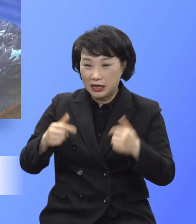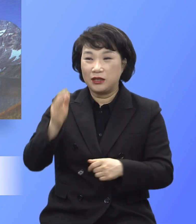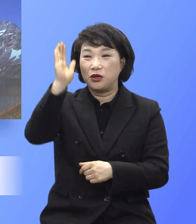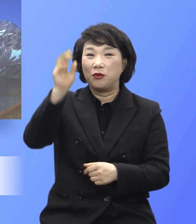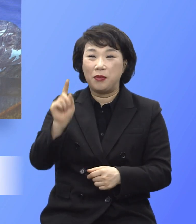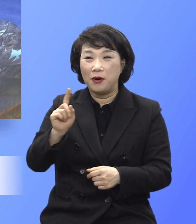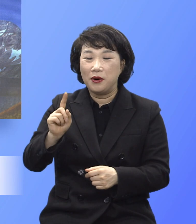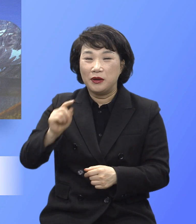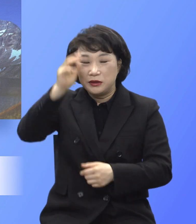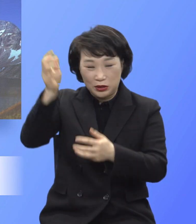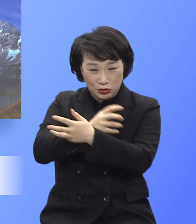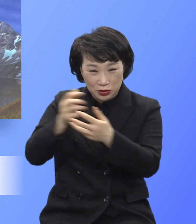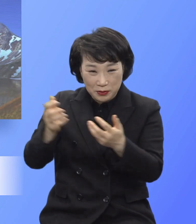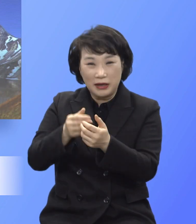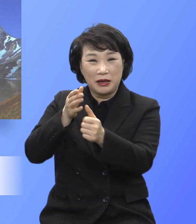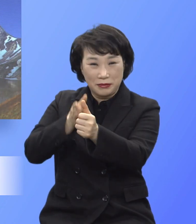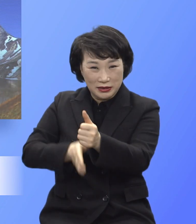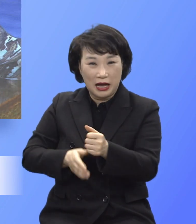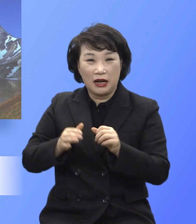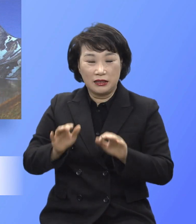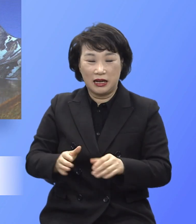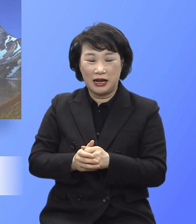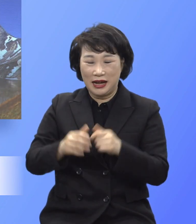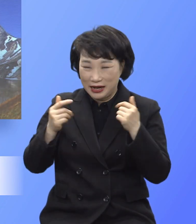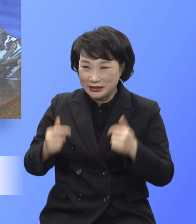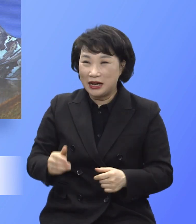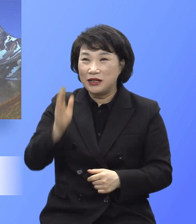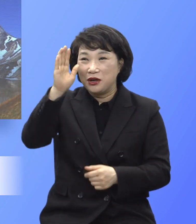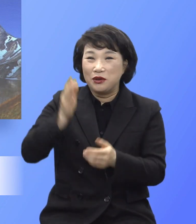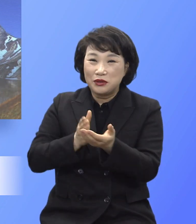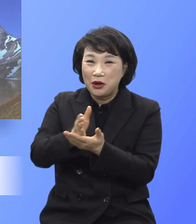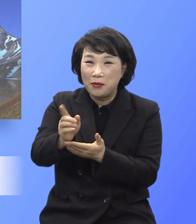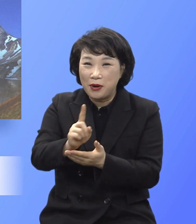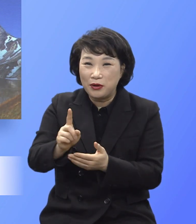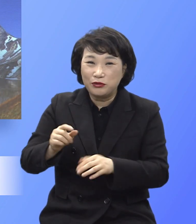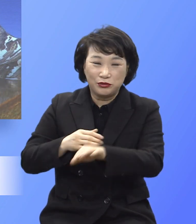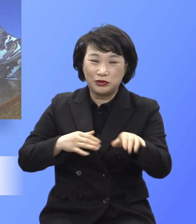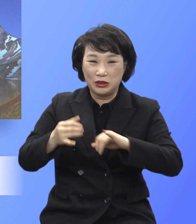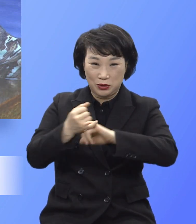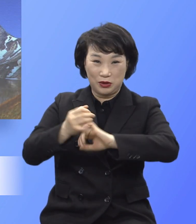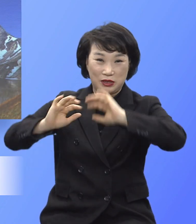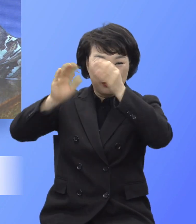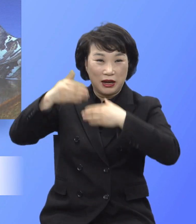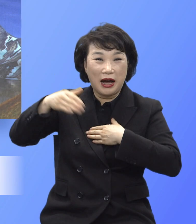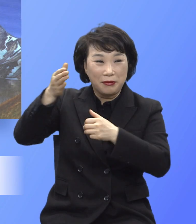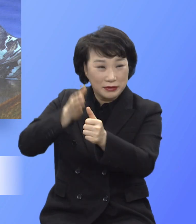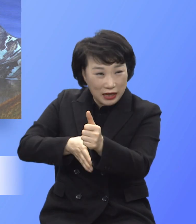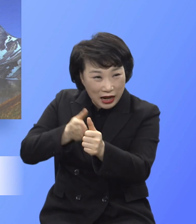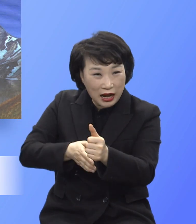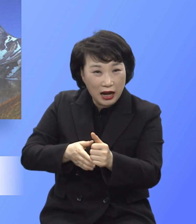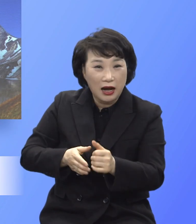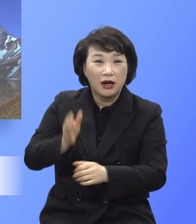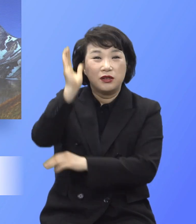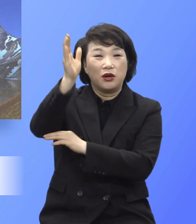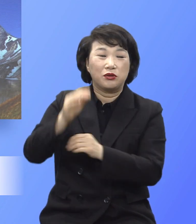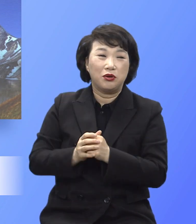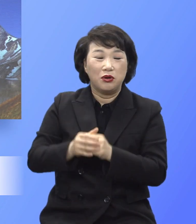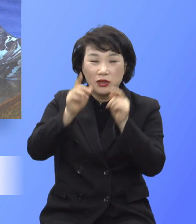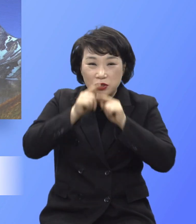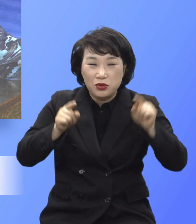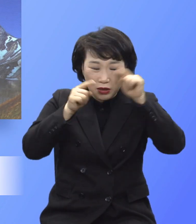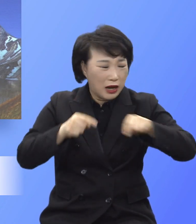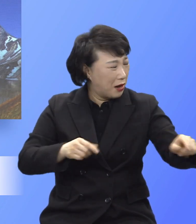밤나 성령이 충만해라. 밤나 우리는 반드시 천국 가야 된다.